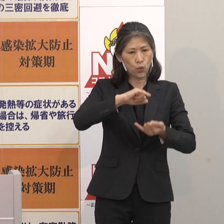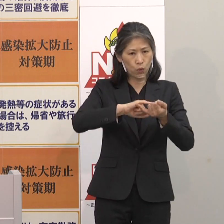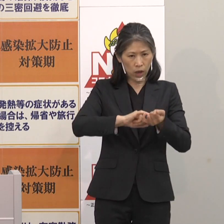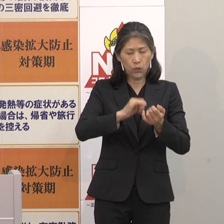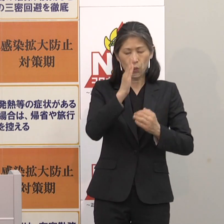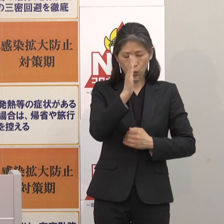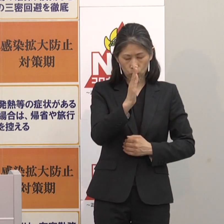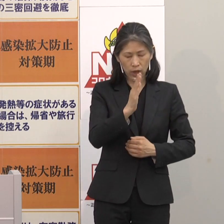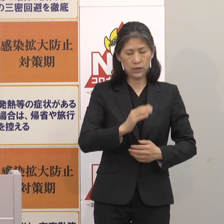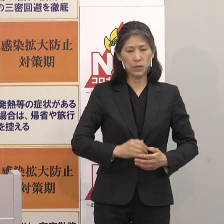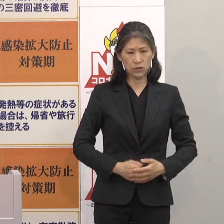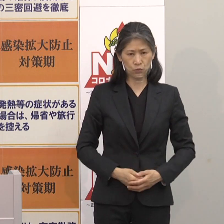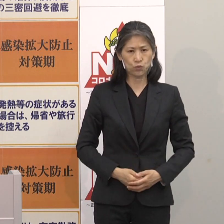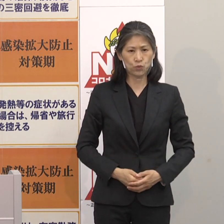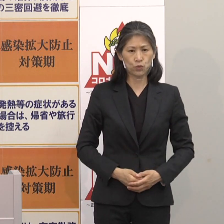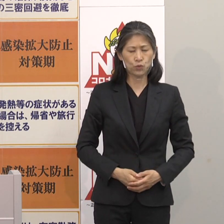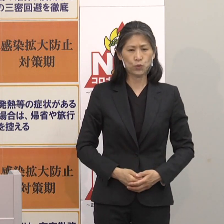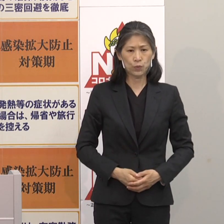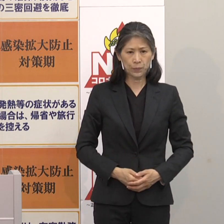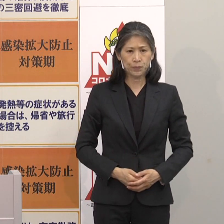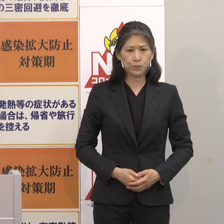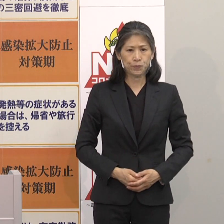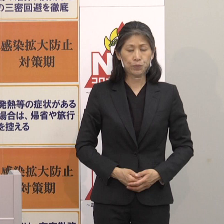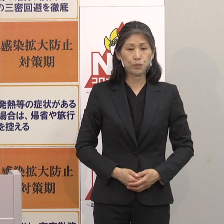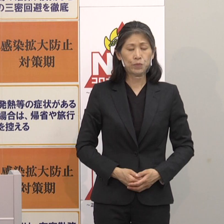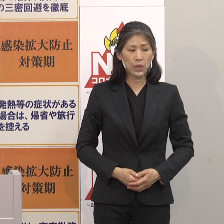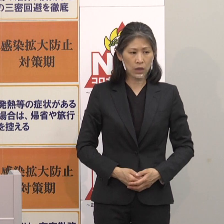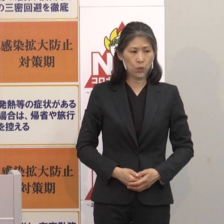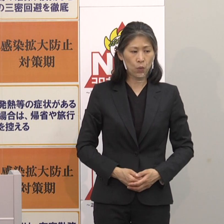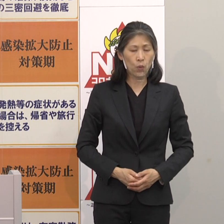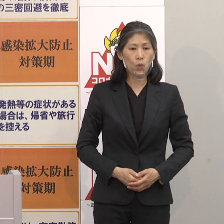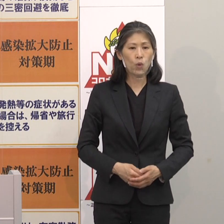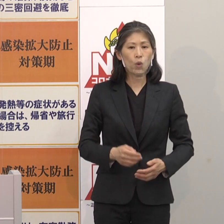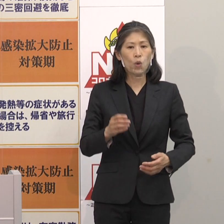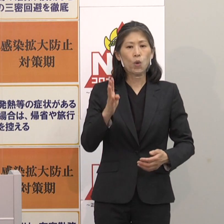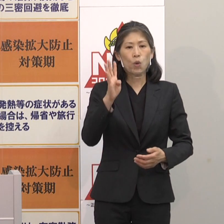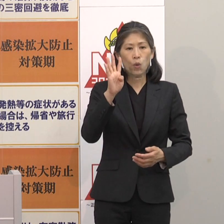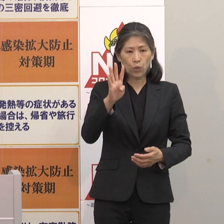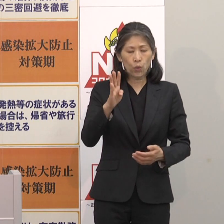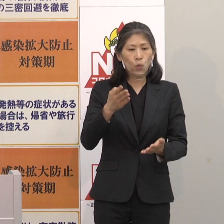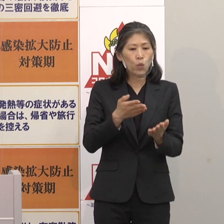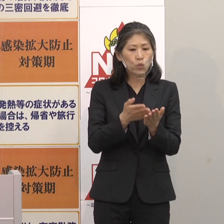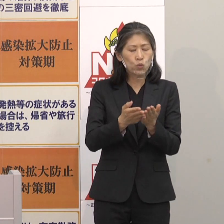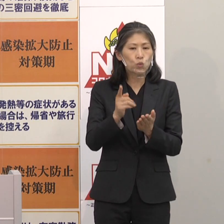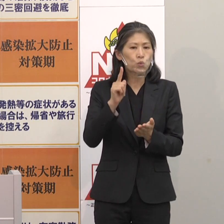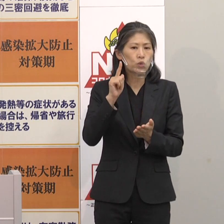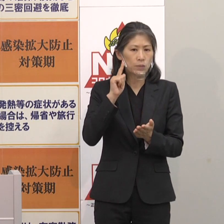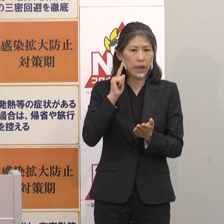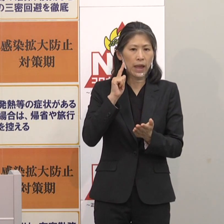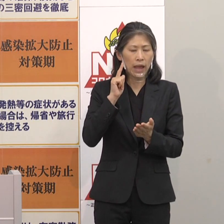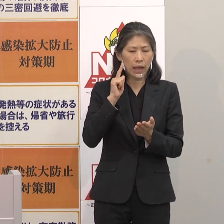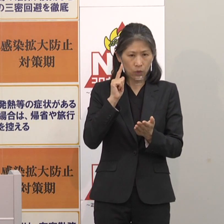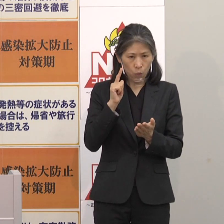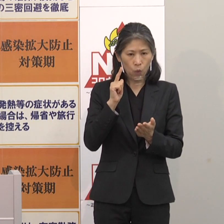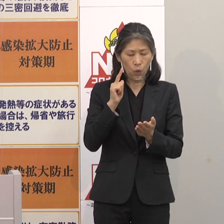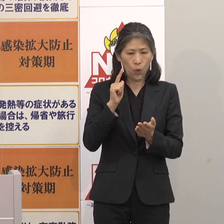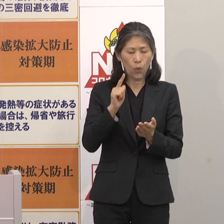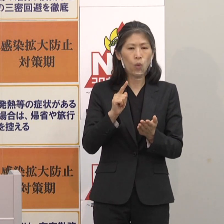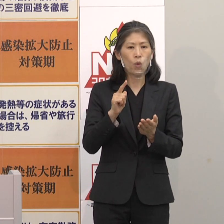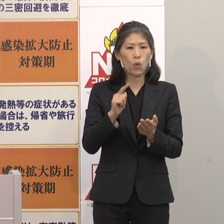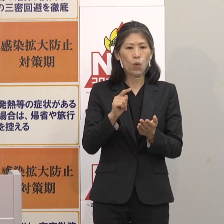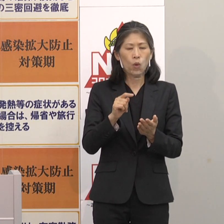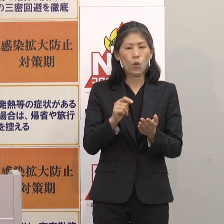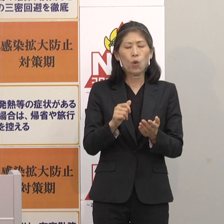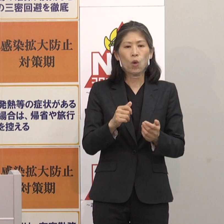それからお手元に資料が入っていると思いますが4種類目の新型コロナワクチンである武田社ワクチン